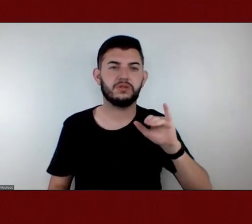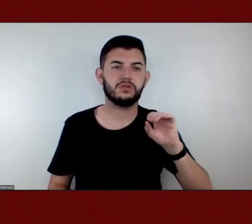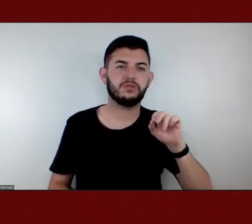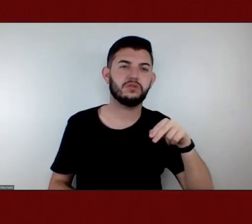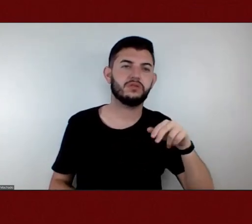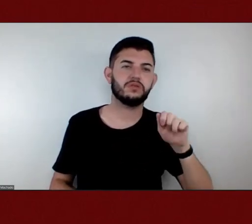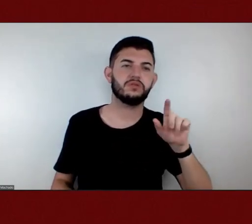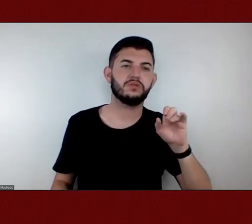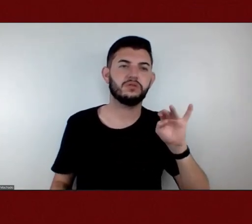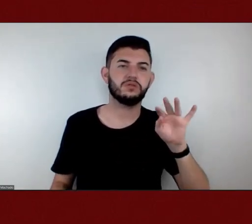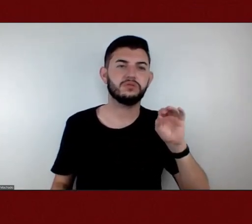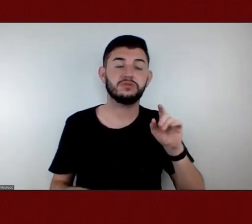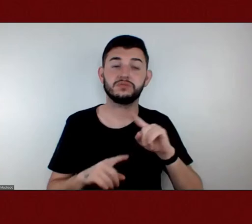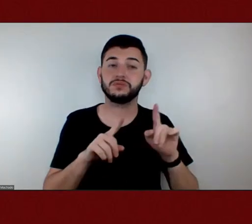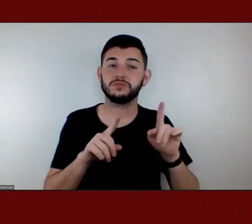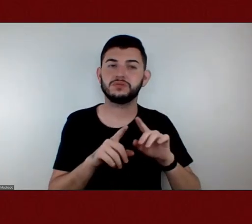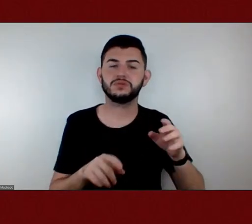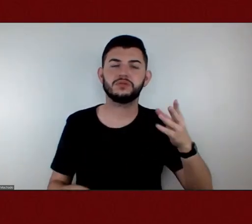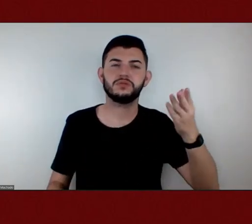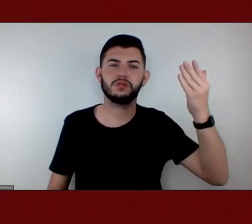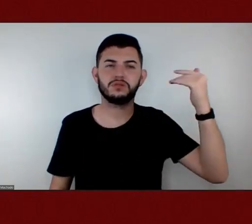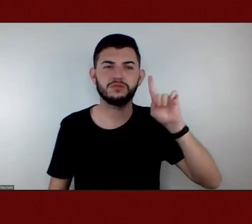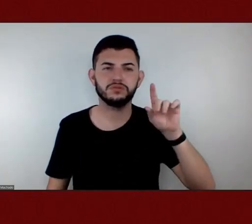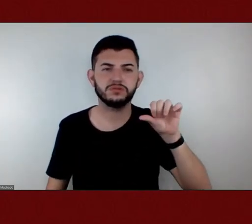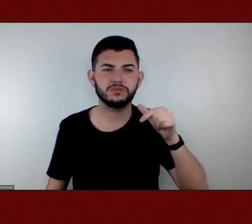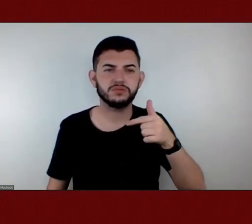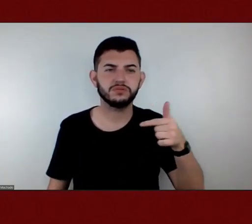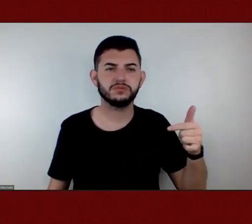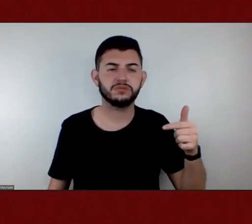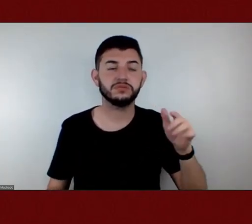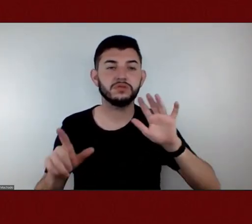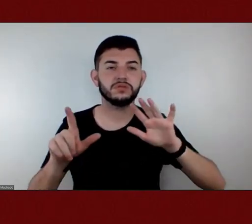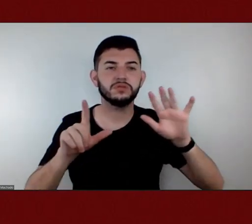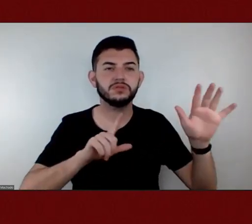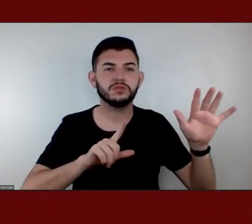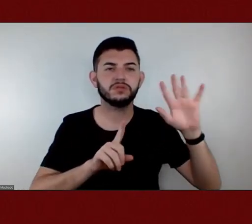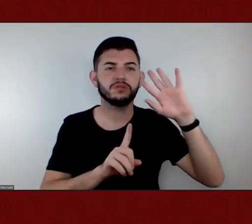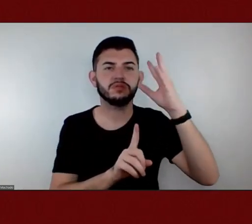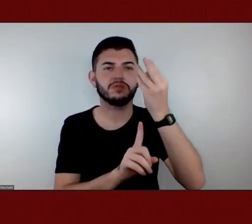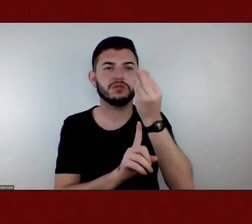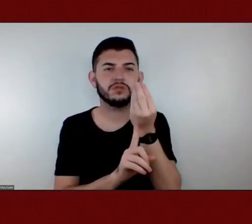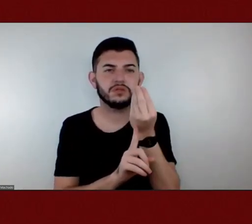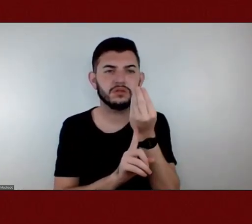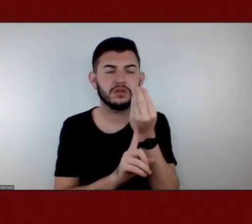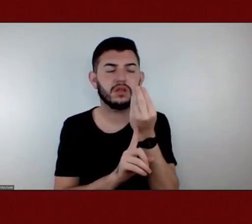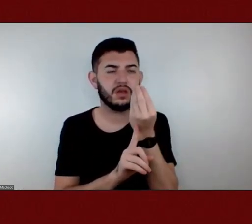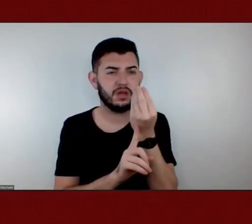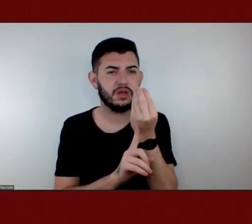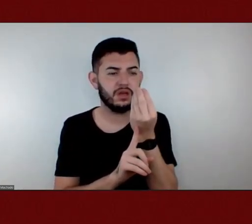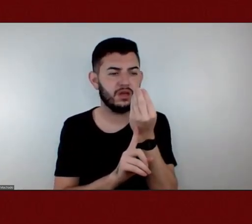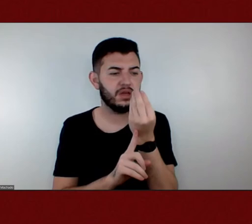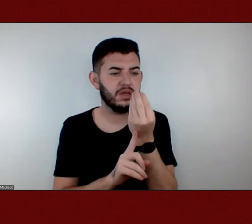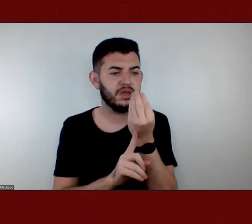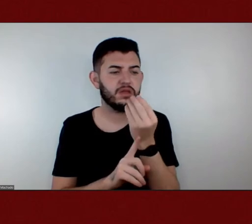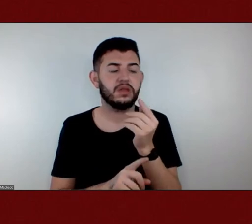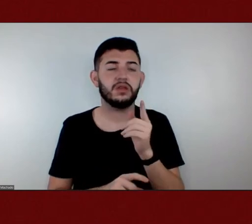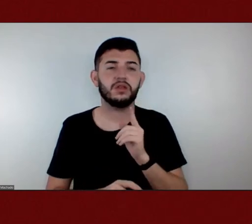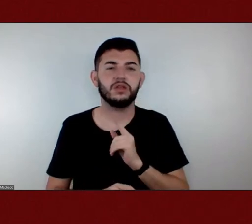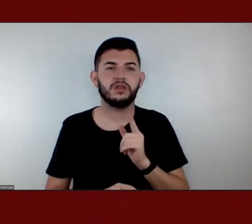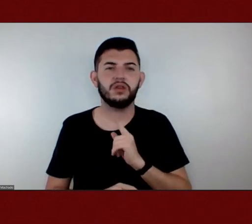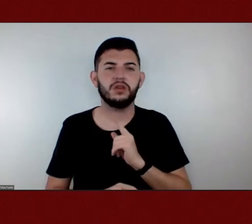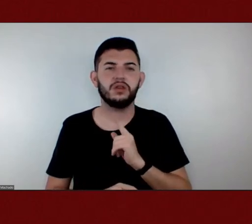Moderna gerou as duas pontas da visão política que, naquele momento, eram os grandes